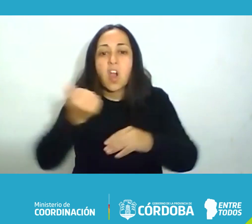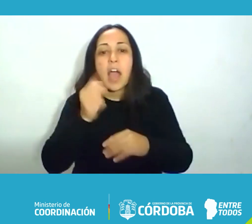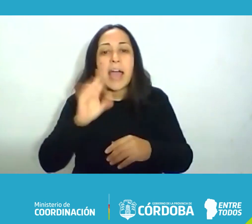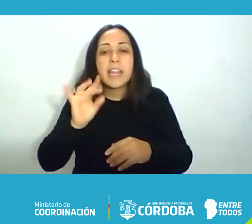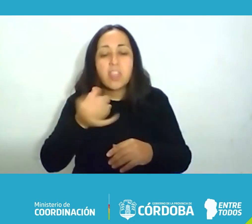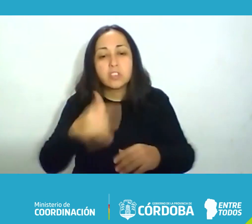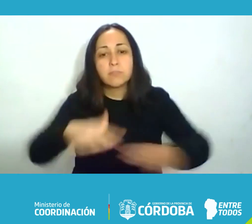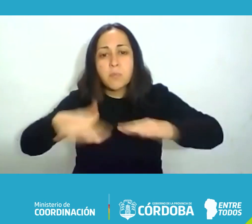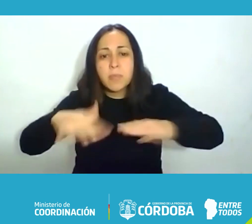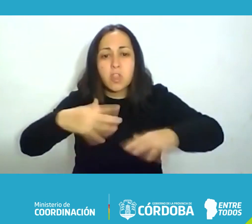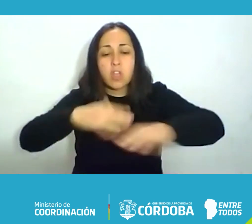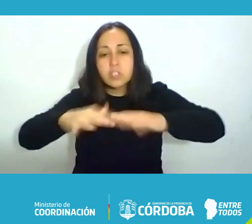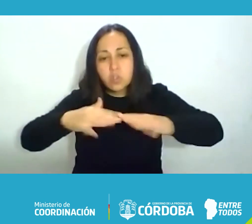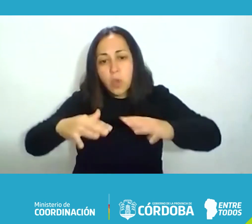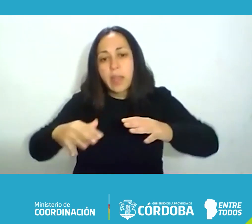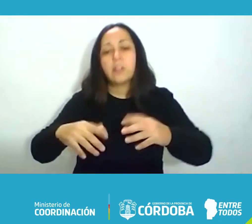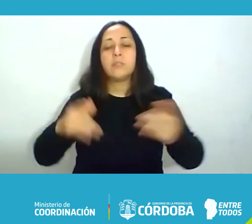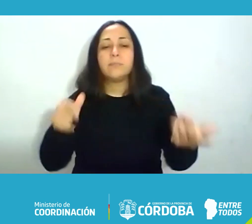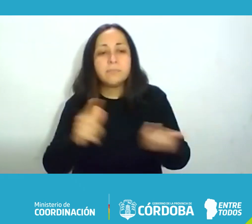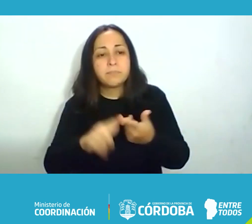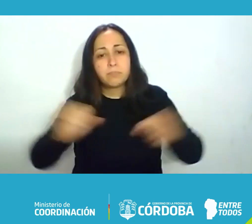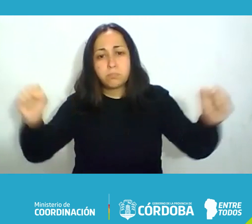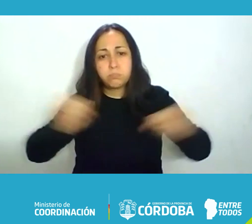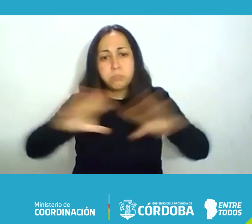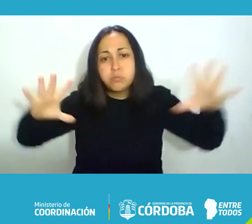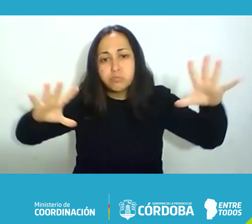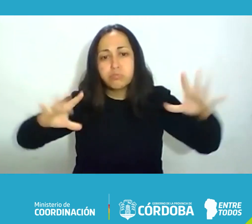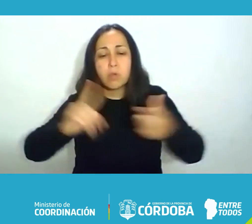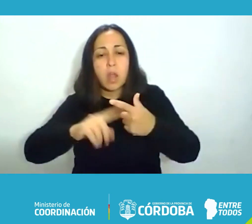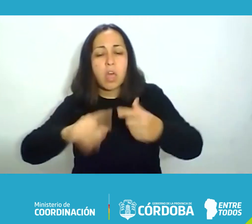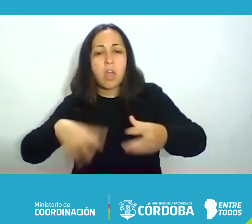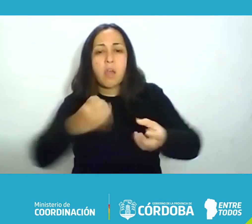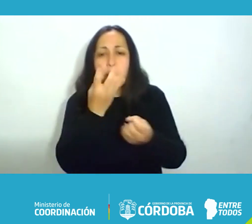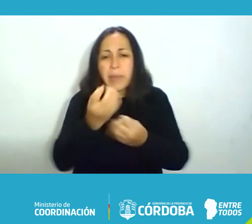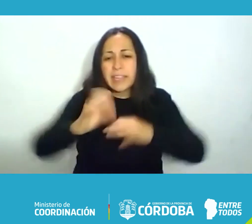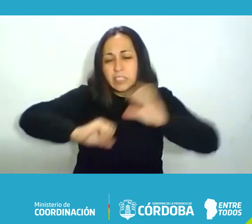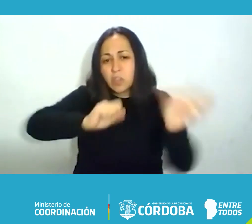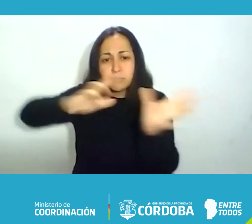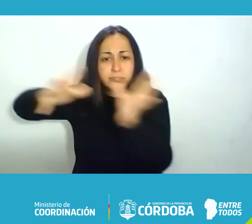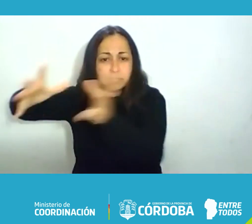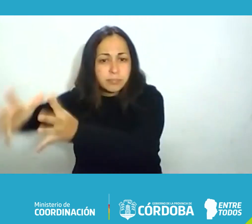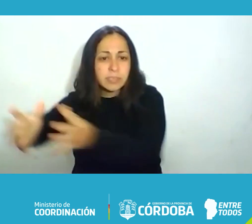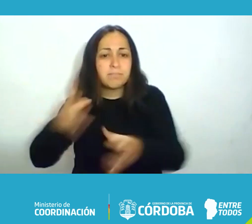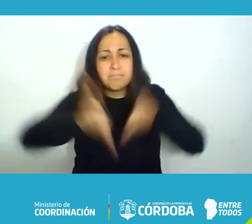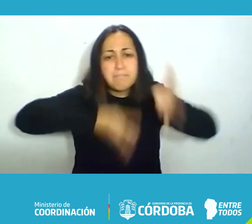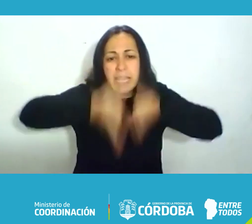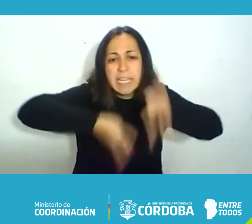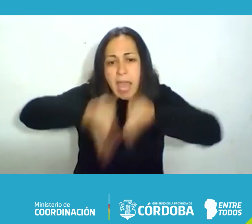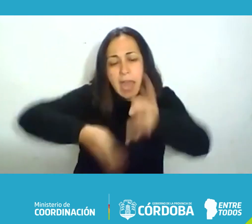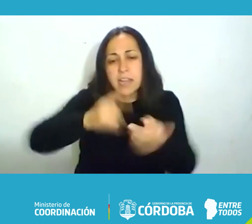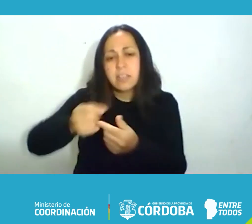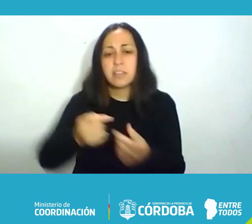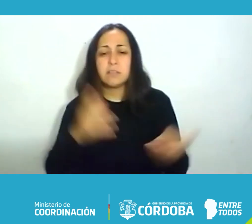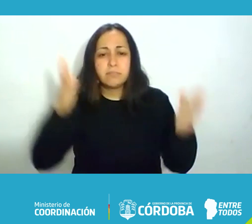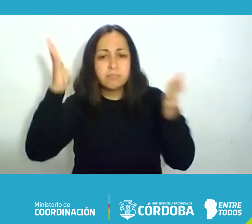áridos, movimiento de suelo, generación de residuos, de efluentes, existencia de voladuras, remoción de vegetación, movimiento de maquinarias, obras complementarias, tareas